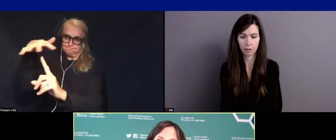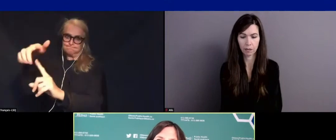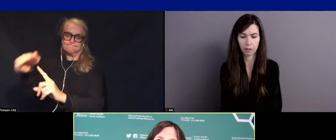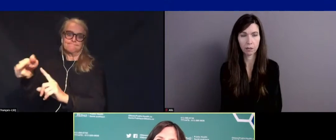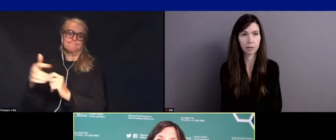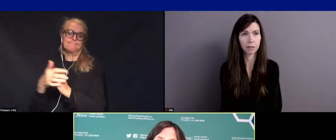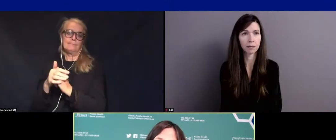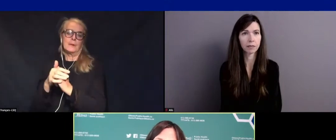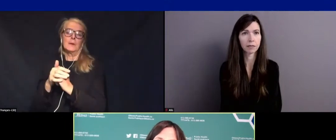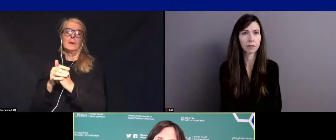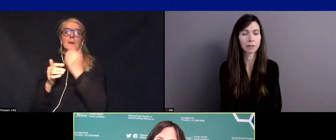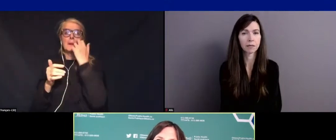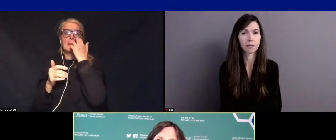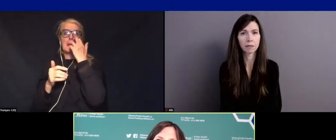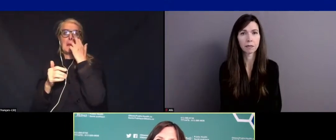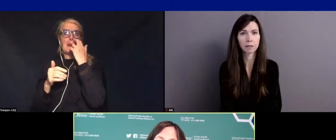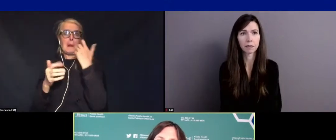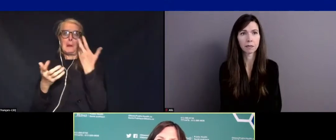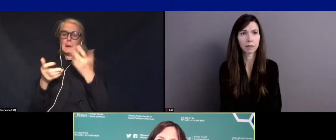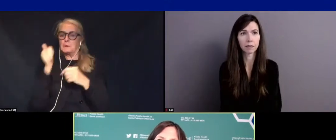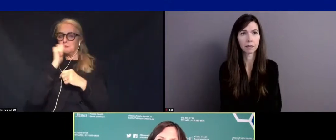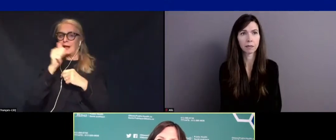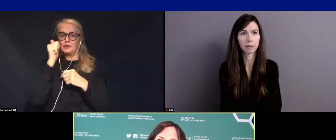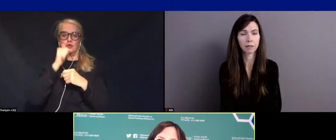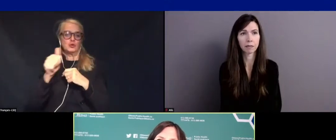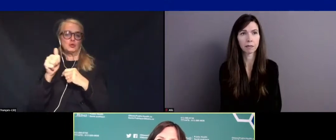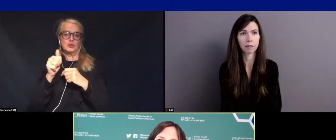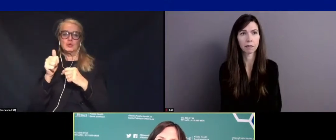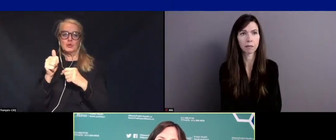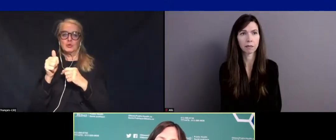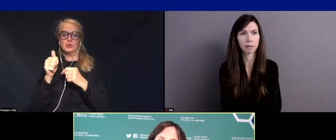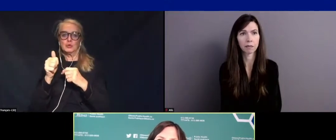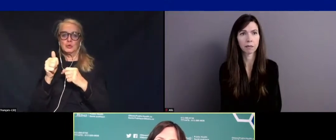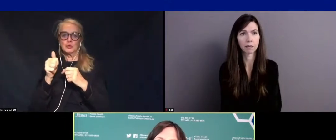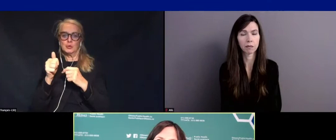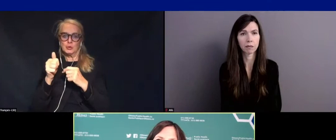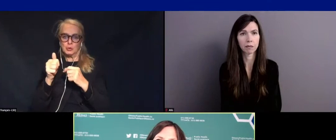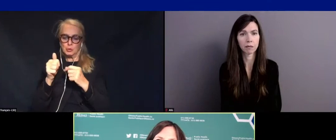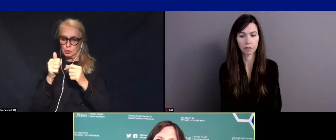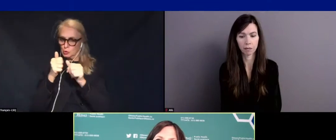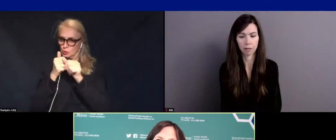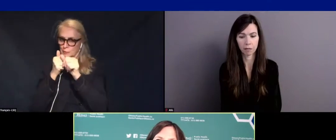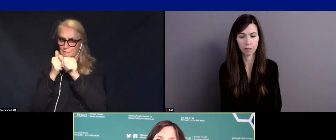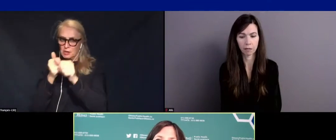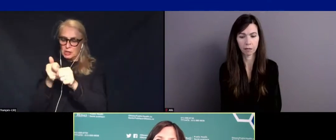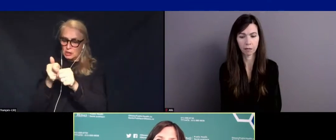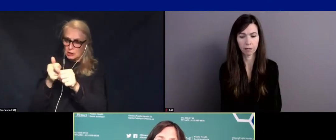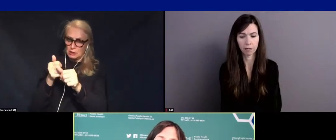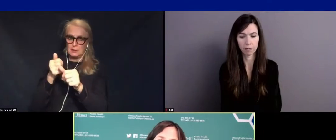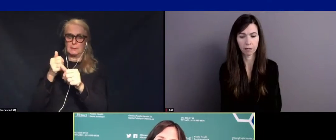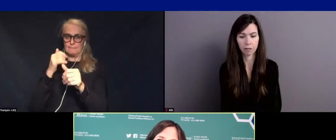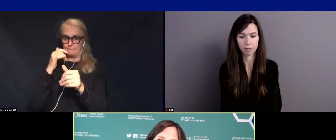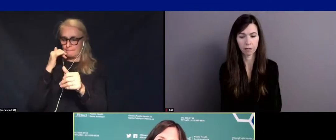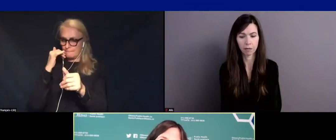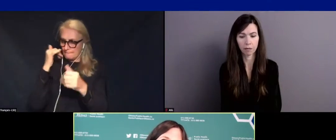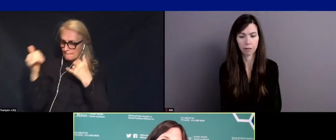suivi chaque jour et on peut vérifier leur